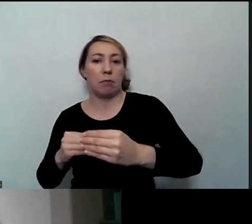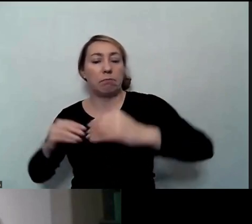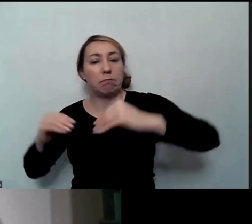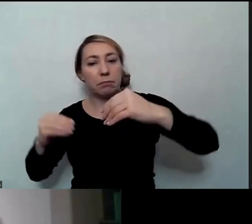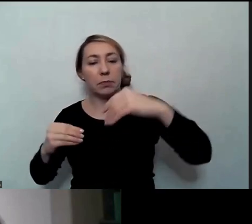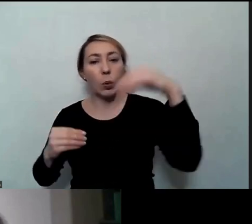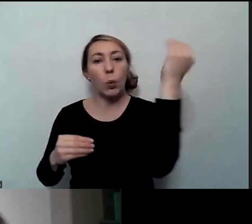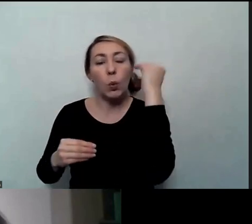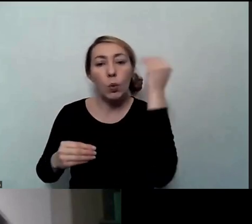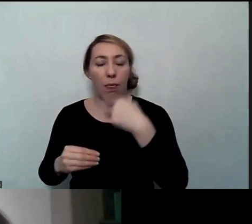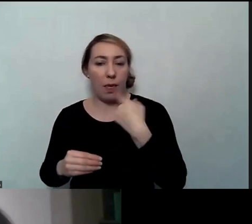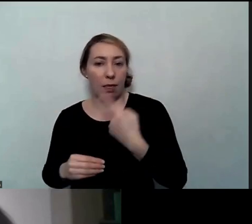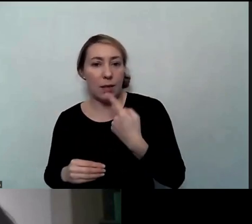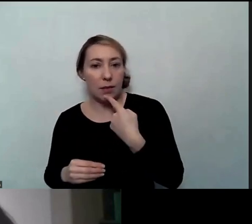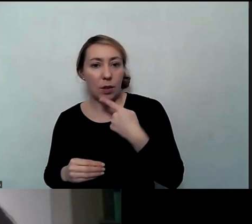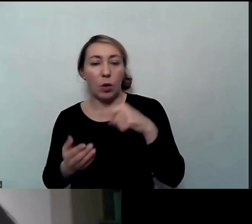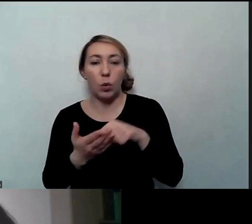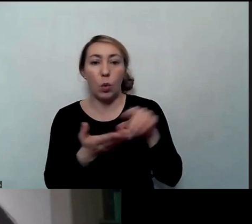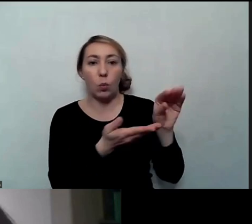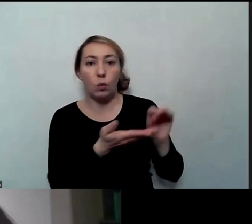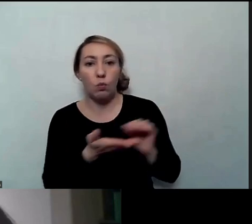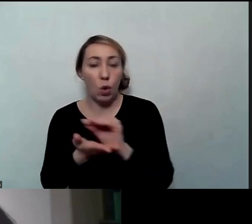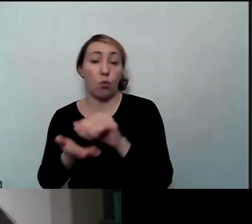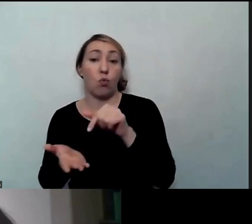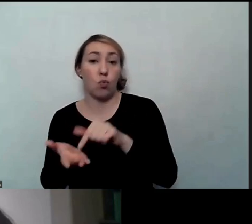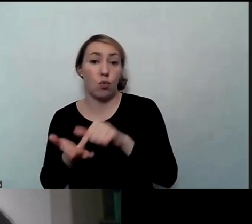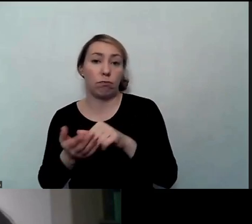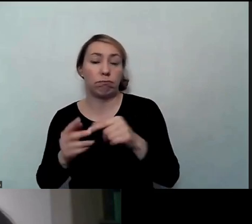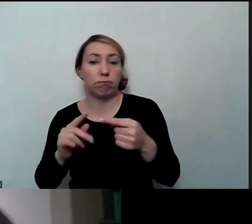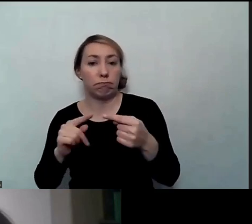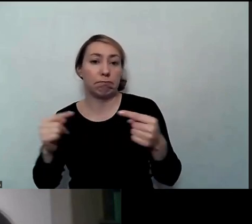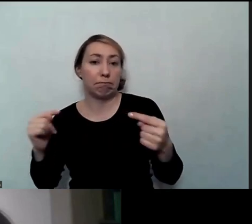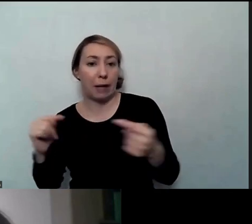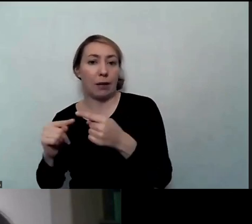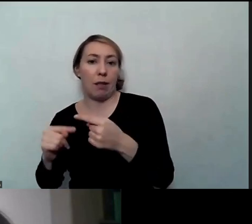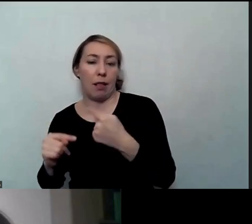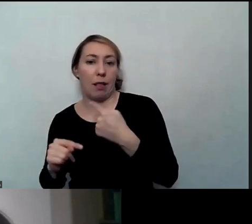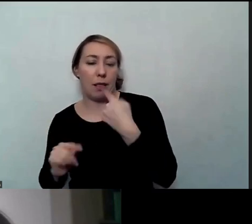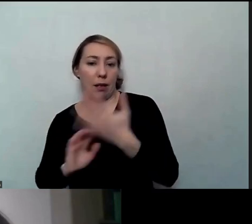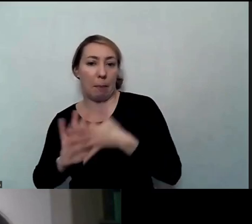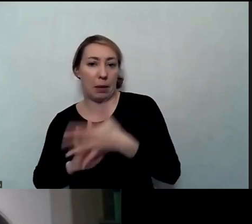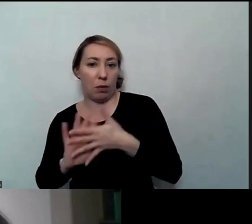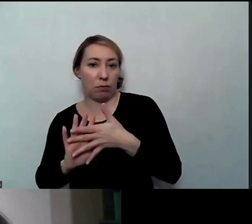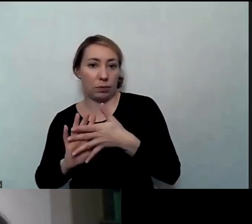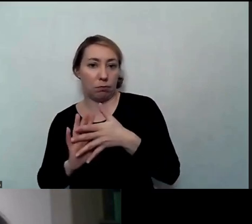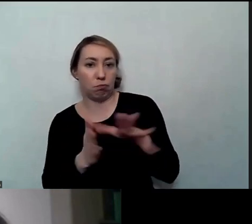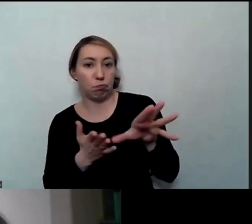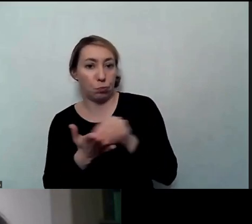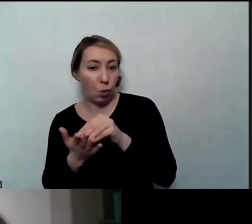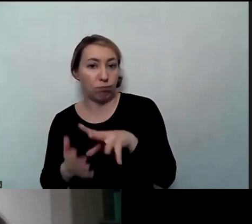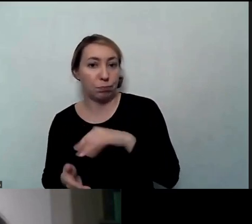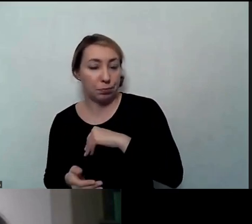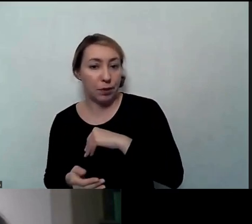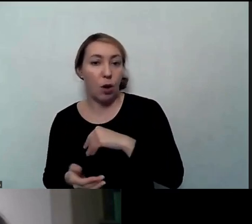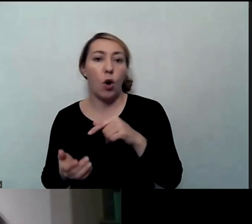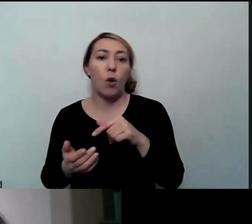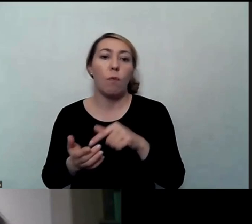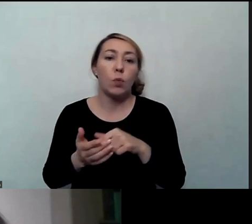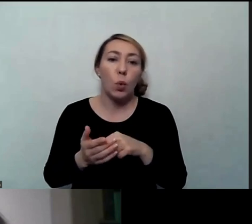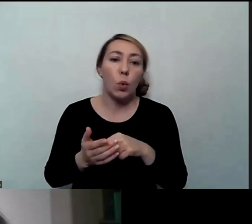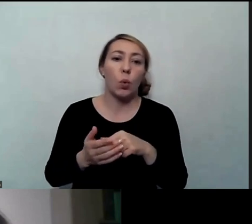przyswajania tego języka, i to mogliśmy odnieść też analogicznie do języka migowego. No to też pozwoliła